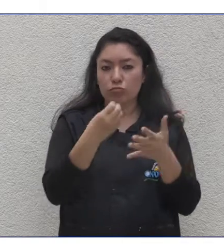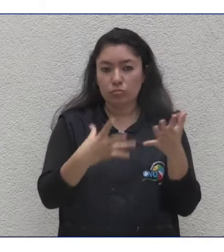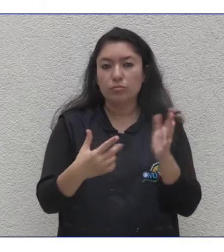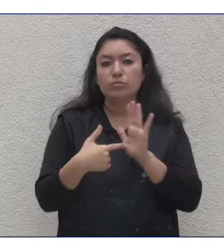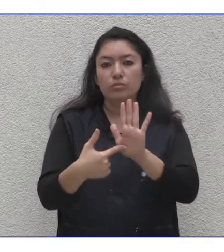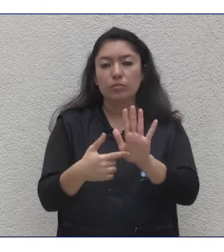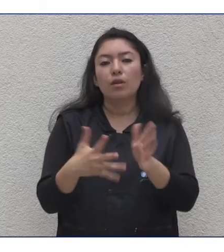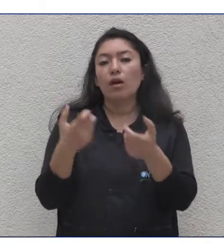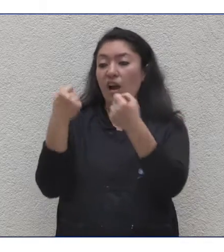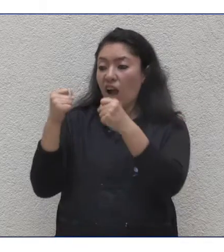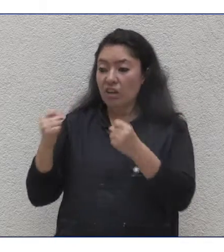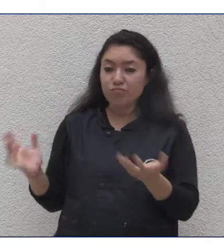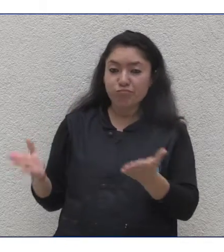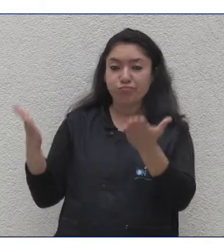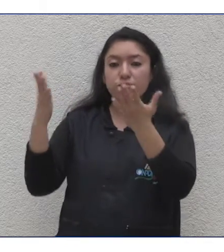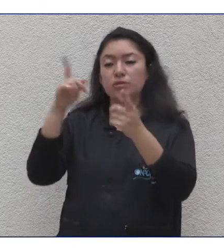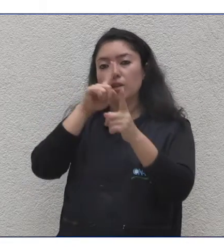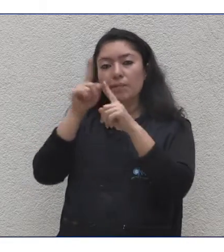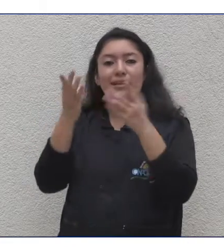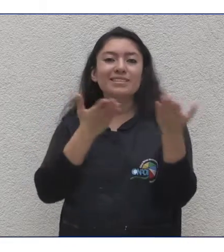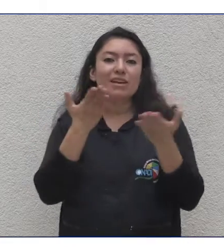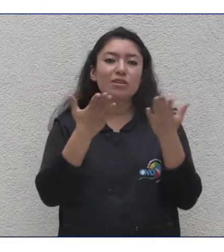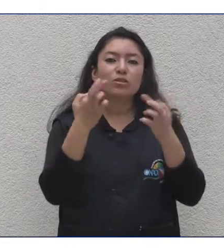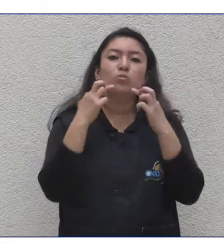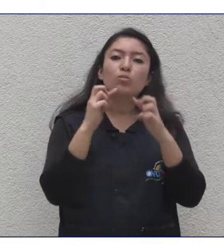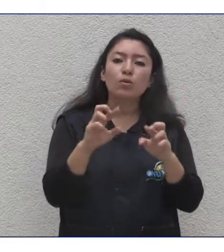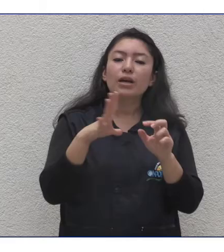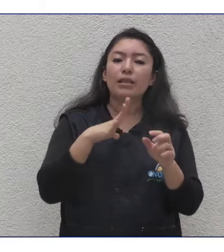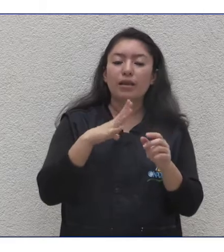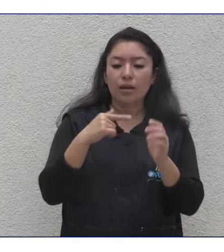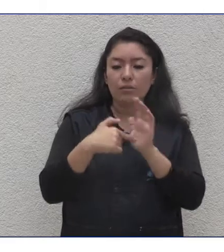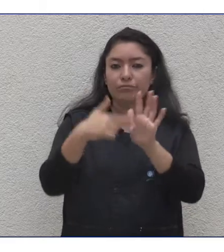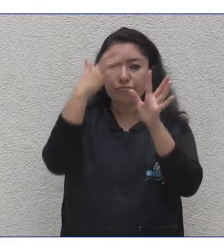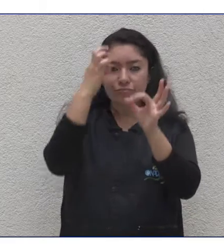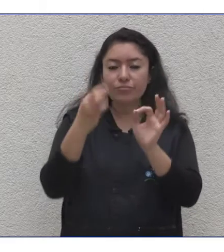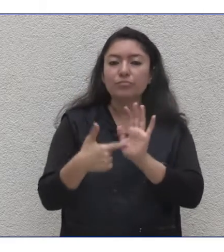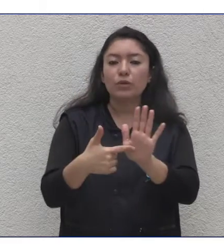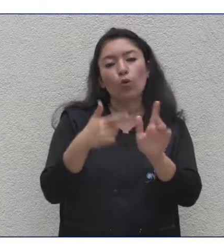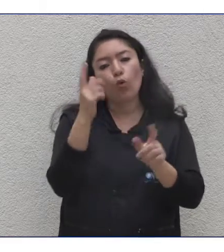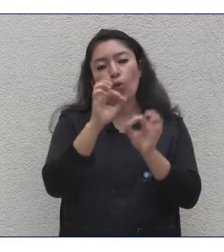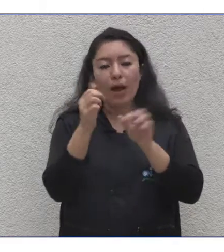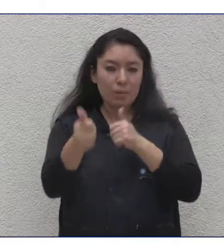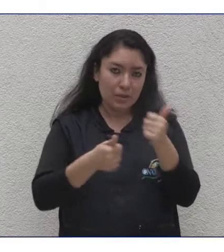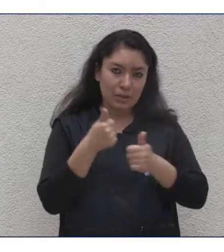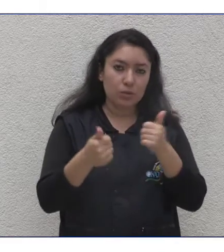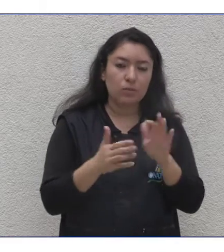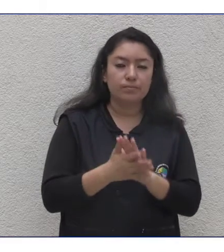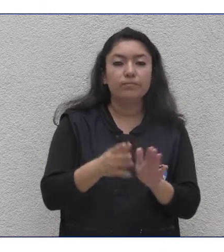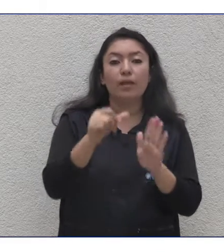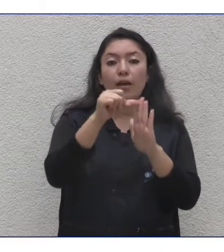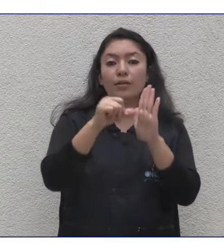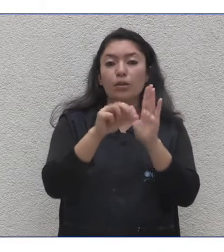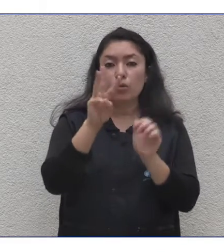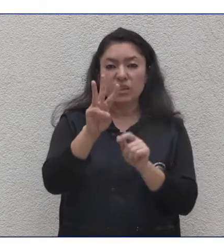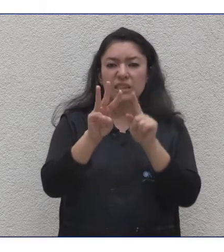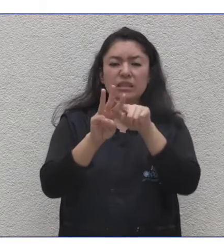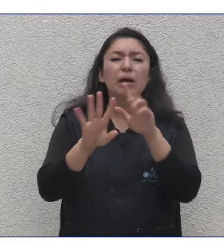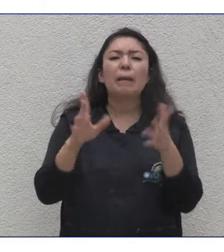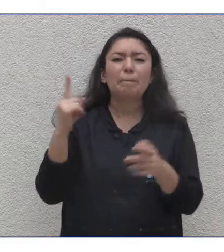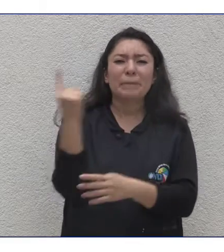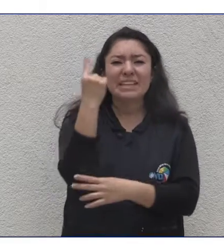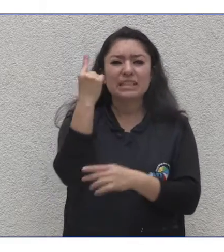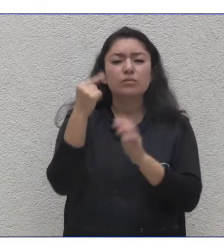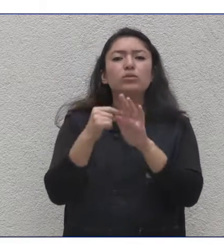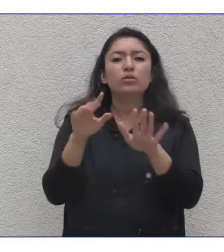fondos públicos, obras o servicios públicos sujetos a concesión o administración. Artículo 3.